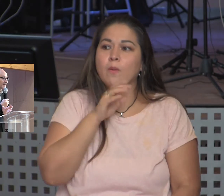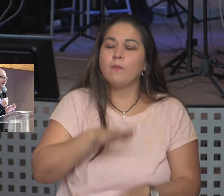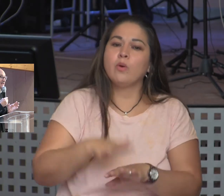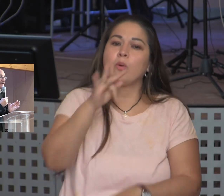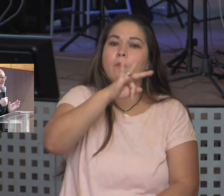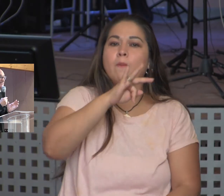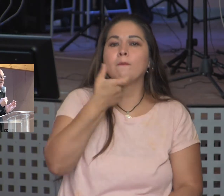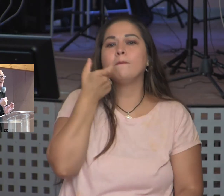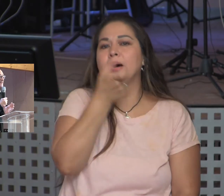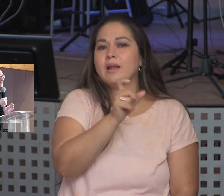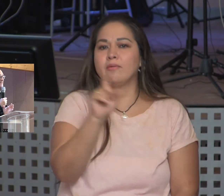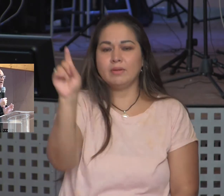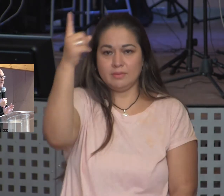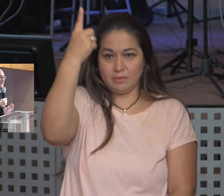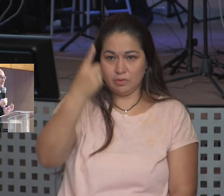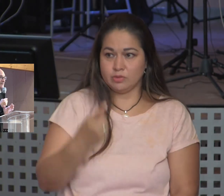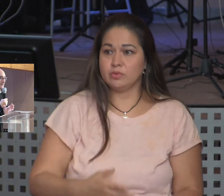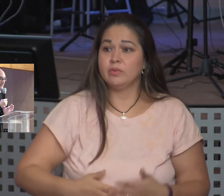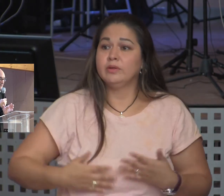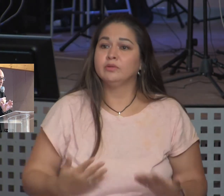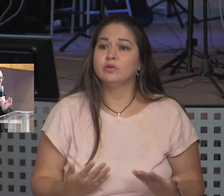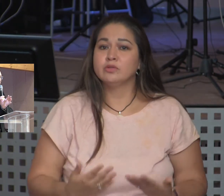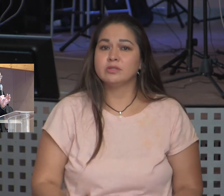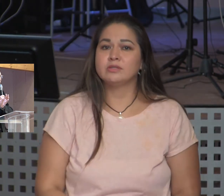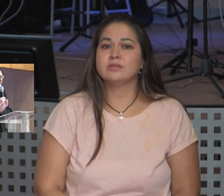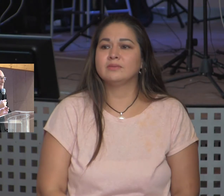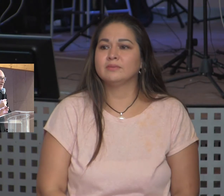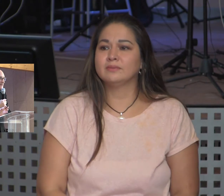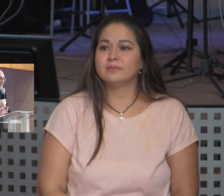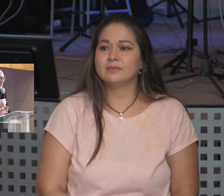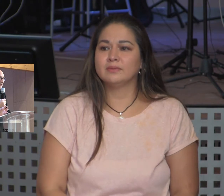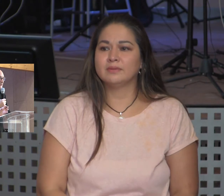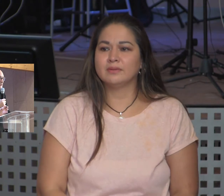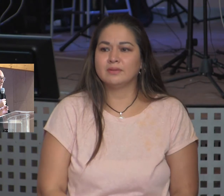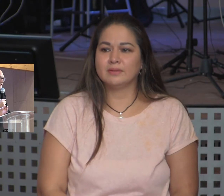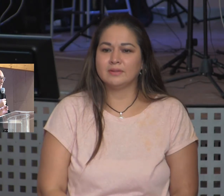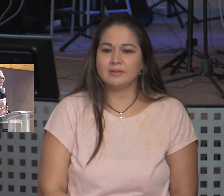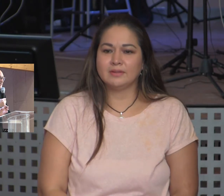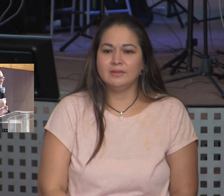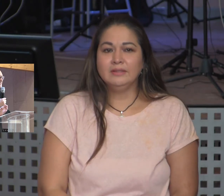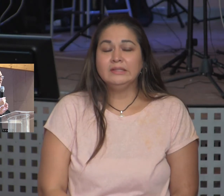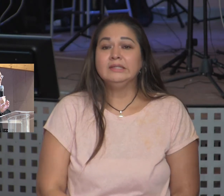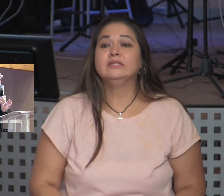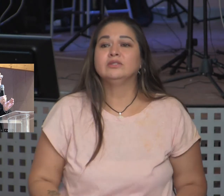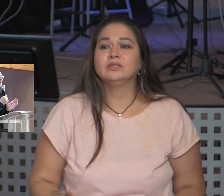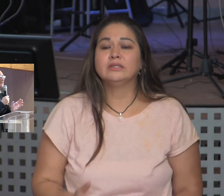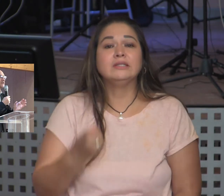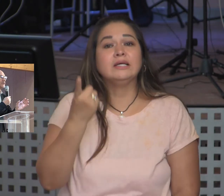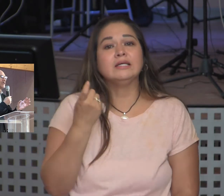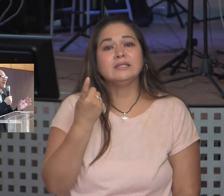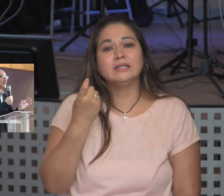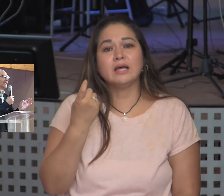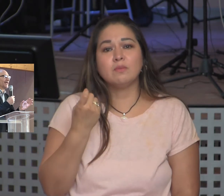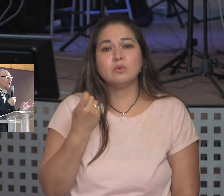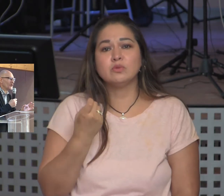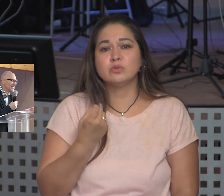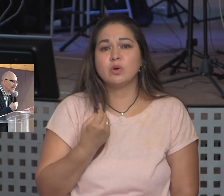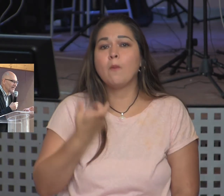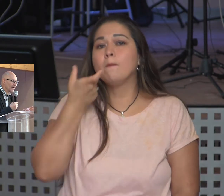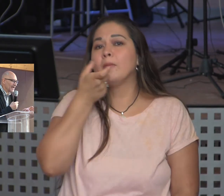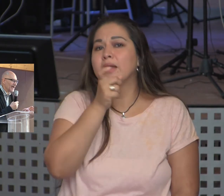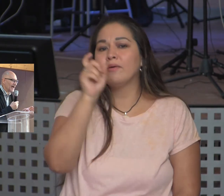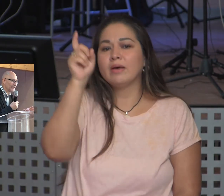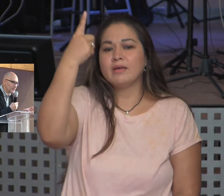Es decir, se hace necesario la palabra de Dios y se hace necesario el